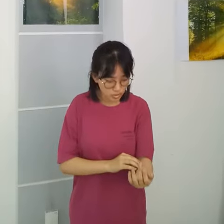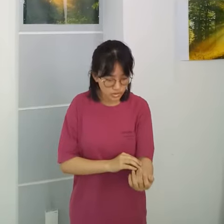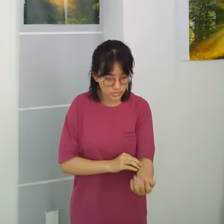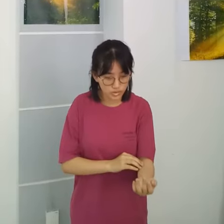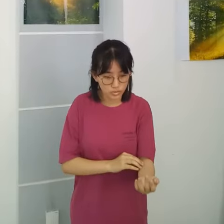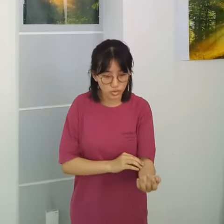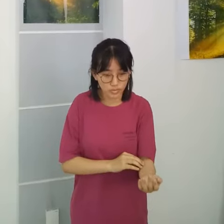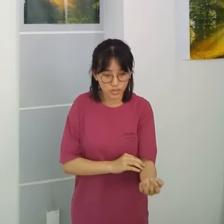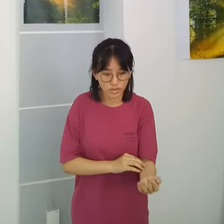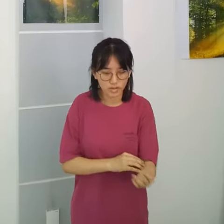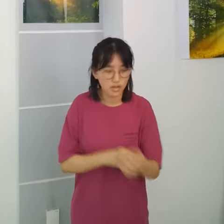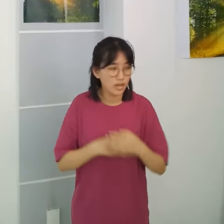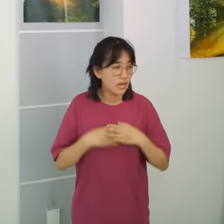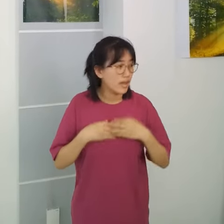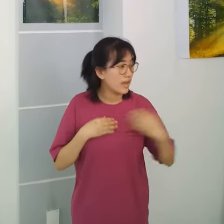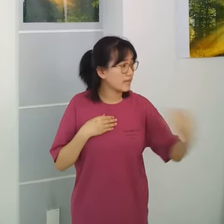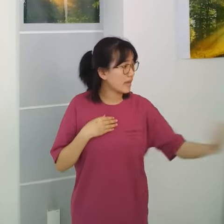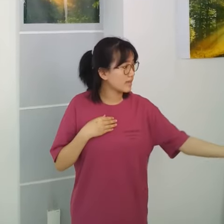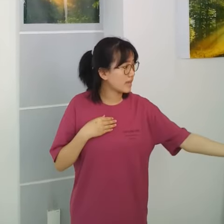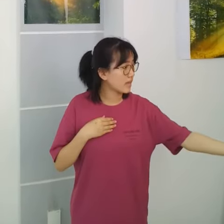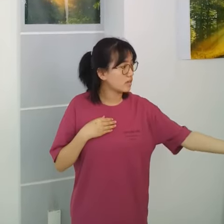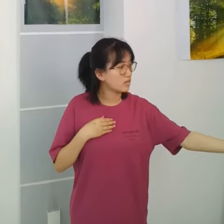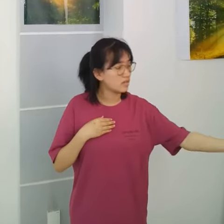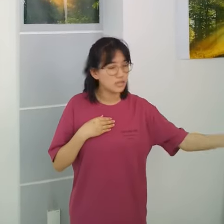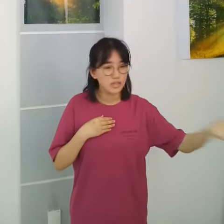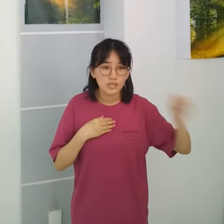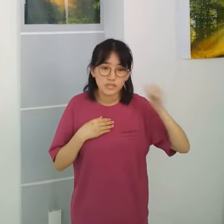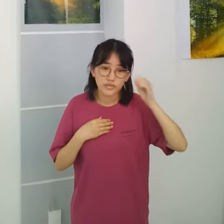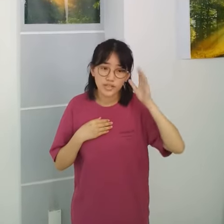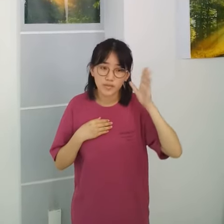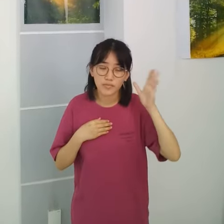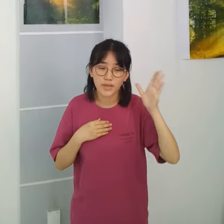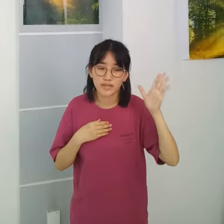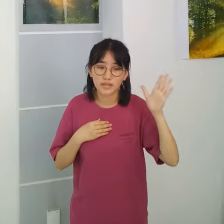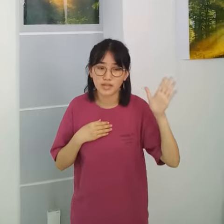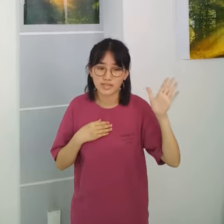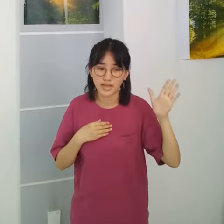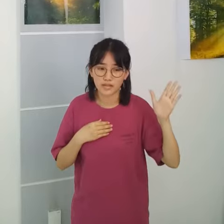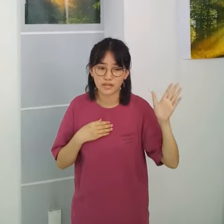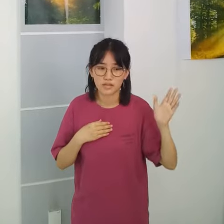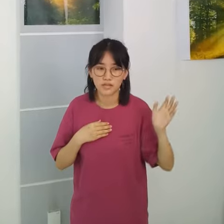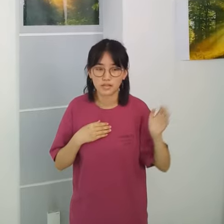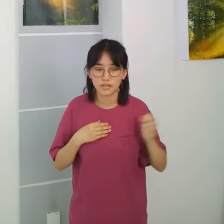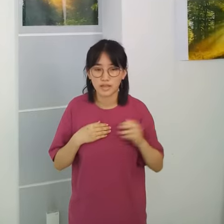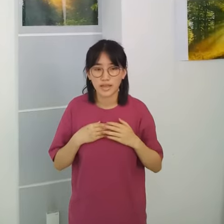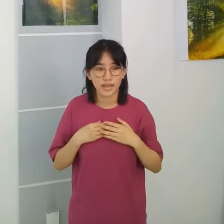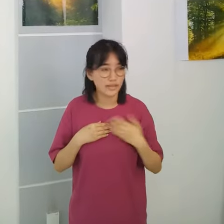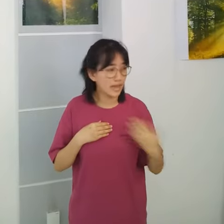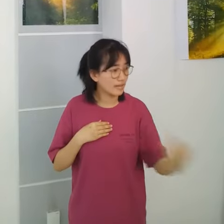свинцом. Это она, светом в моих глазах. Это она,